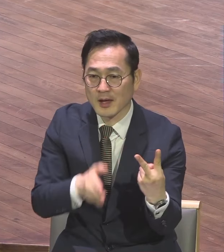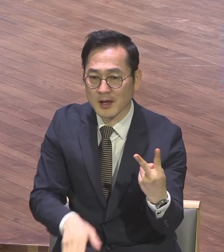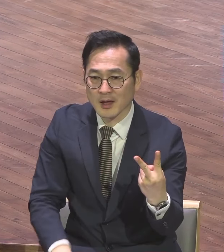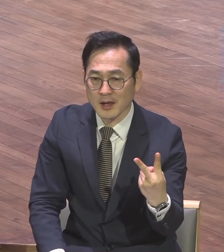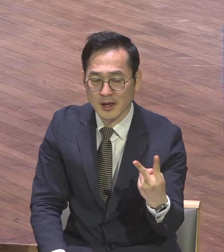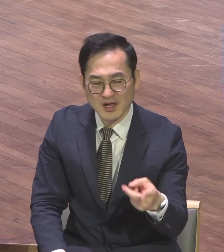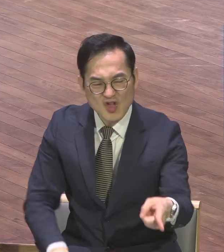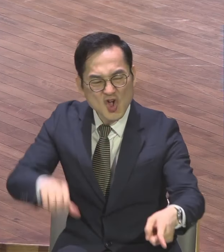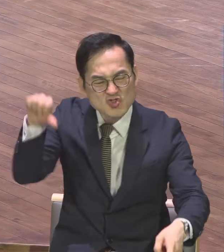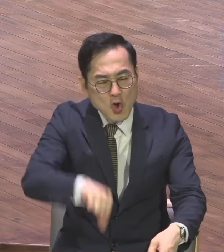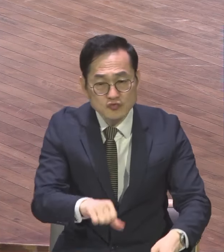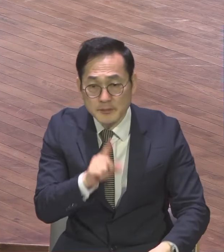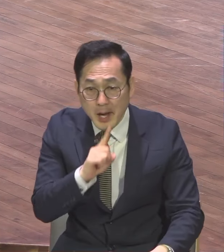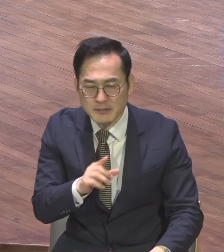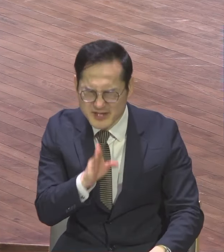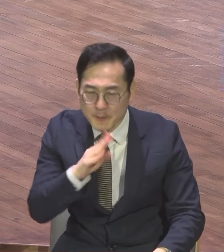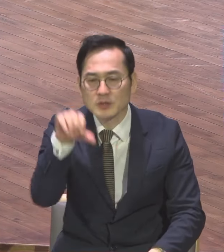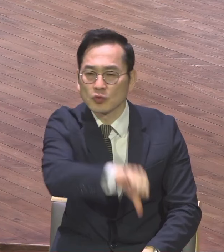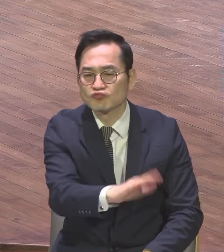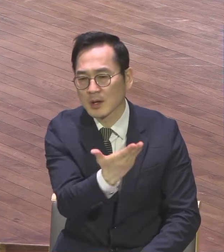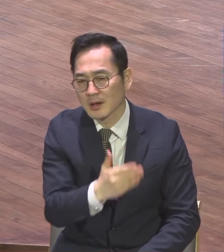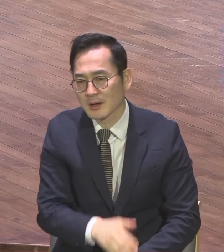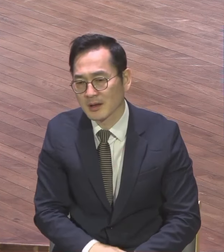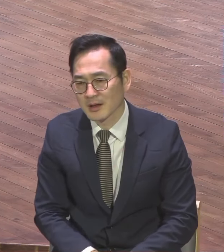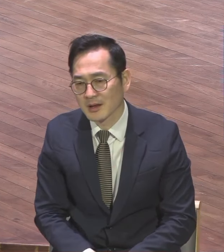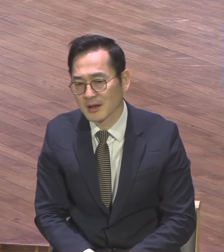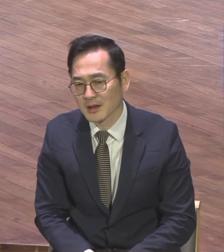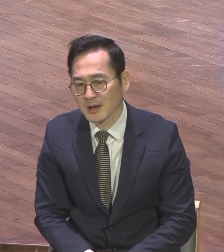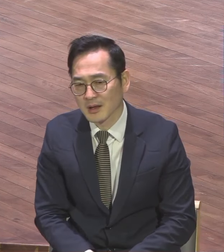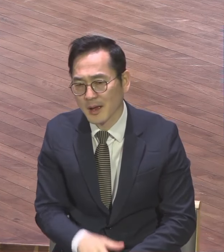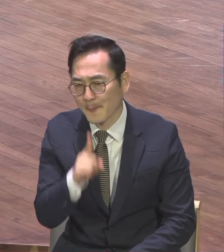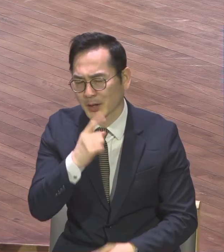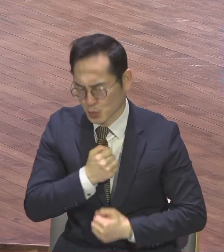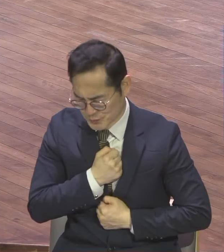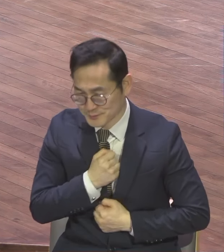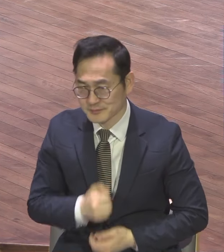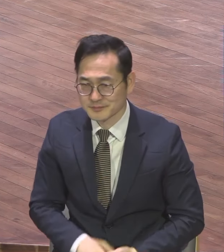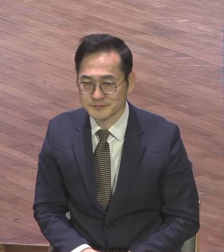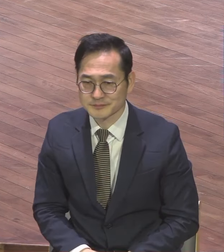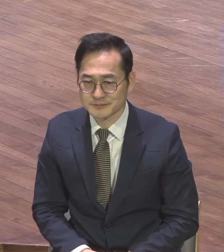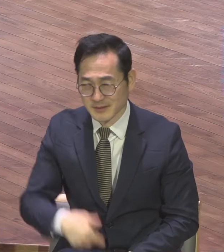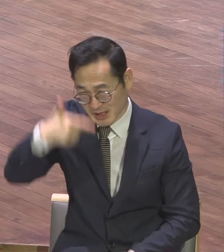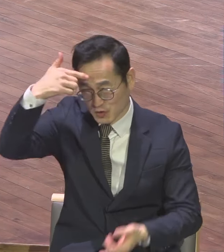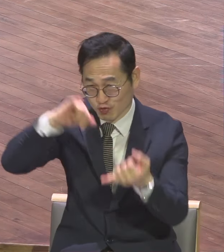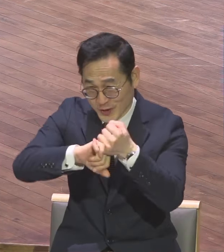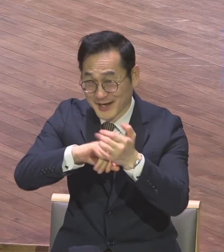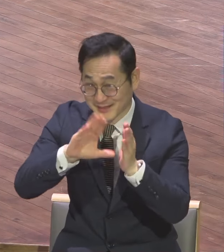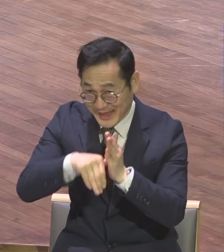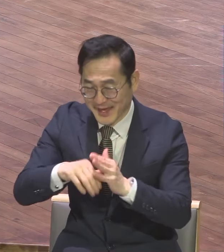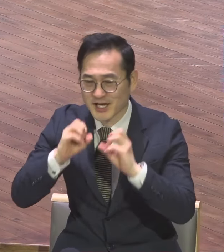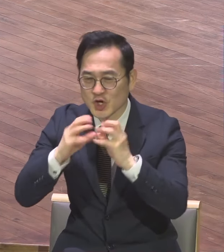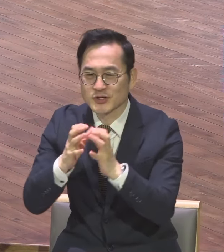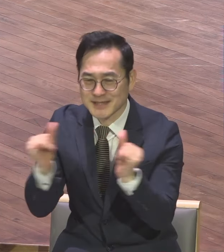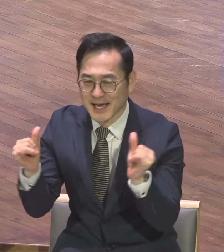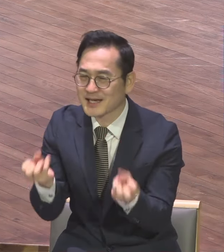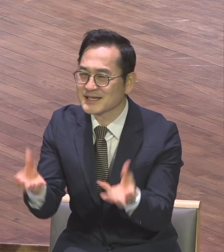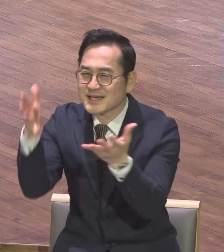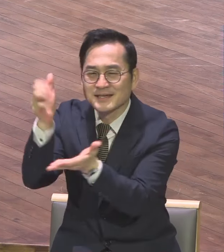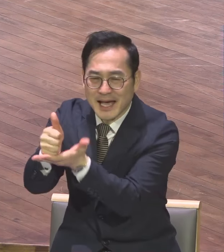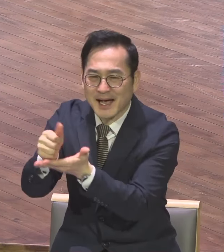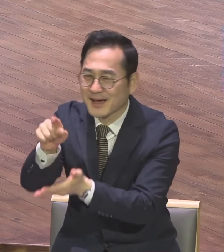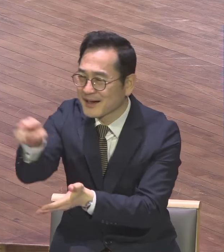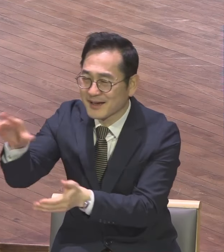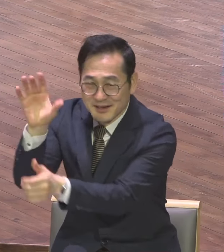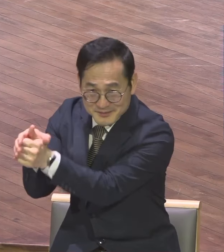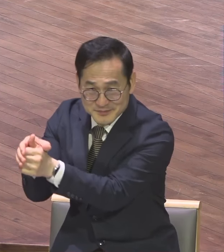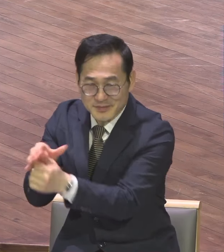조심해야 됩니다. 그대로 돼요. 그대로 돼. 구약시대는 선지자나